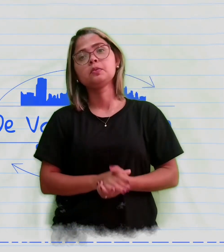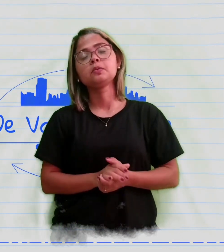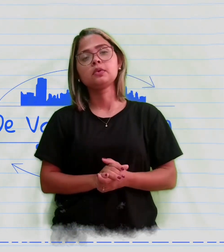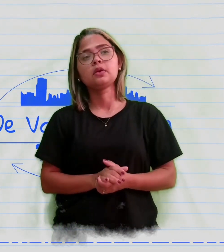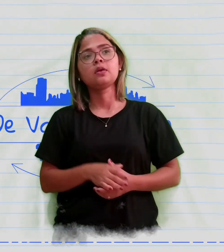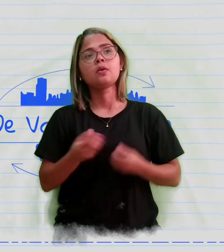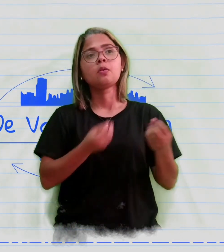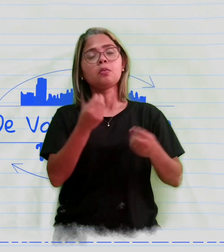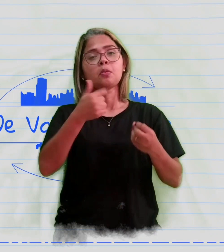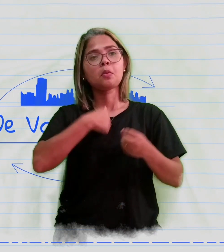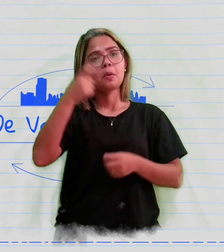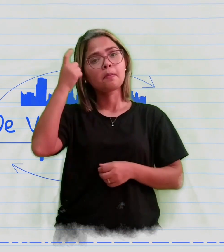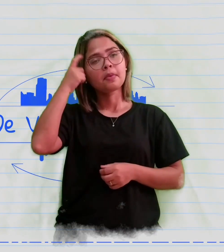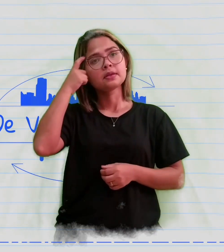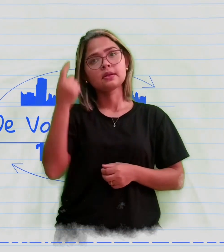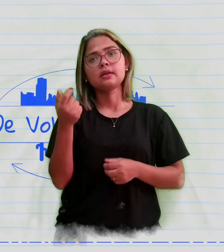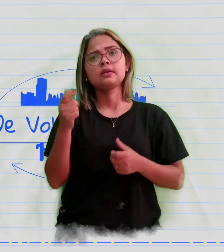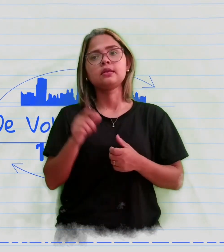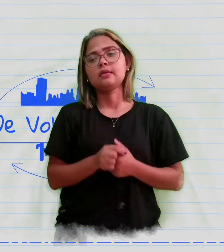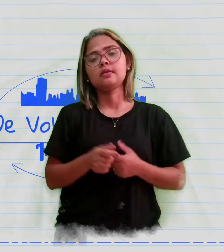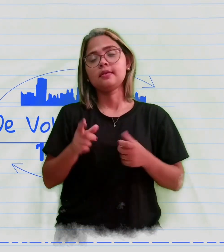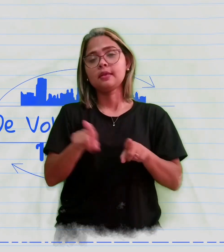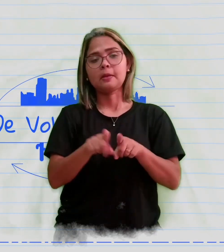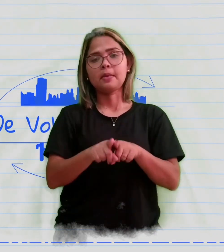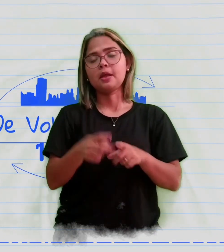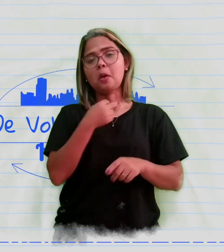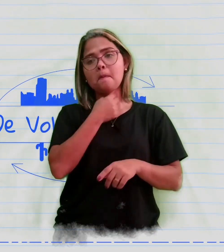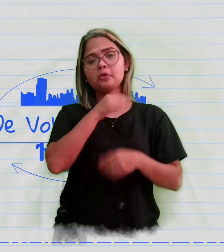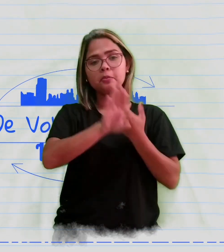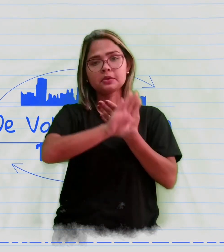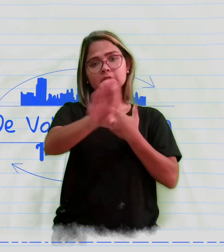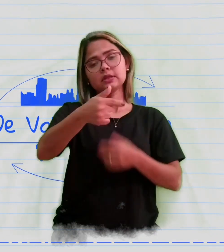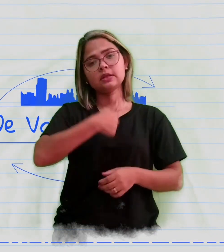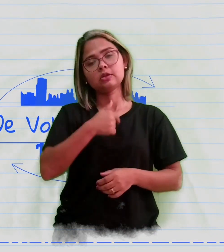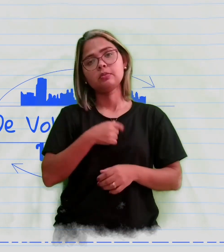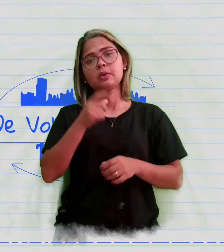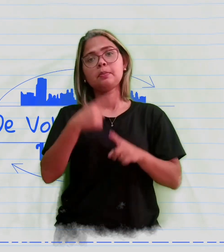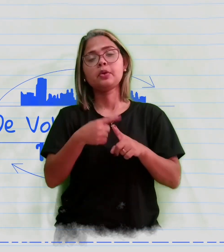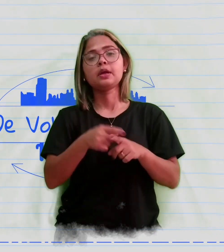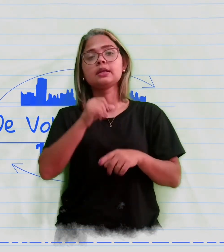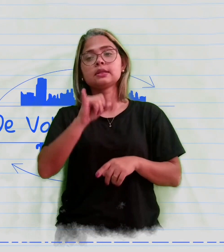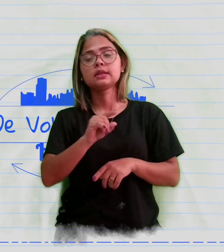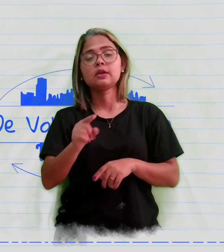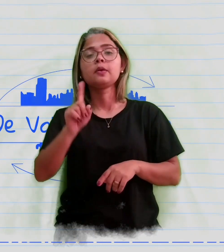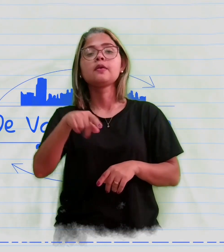eu pensei, sem me distanciar de mim, porque senão fica muito falso, né? Sim, total. É meio que paradoxal quando a gente para pra